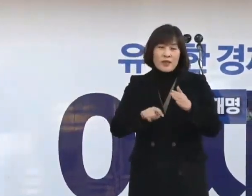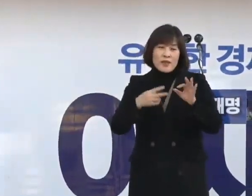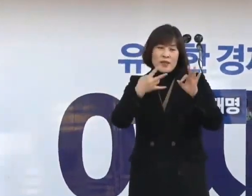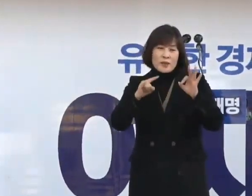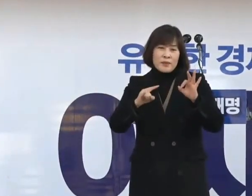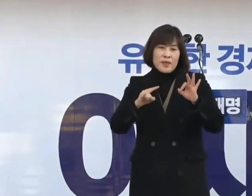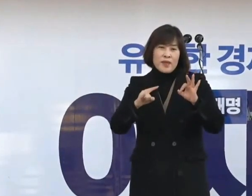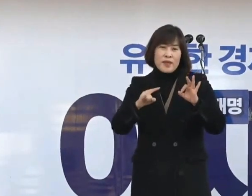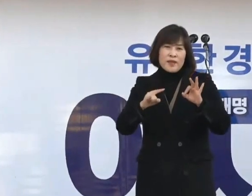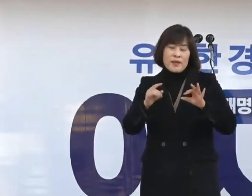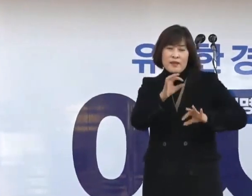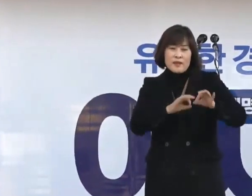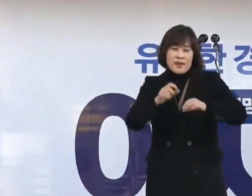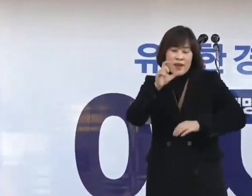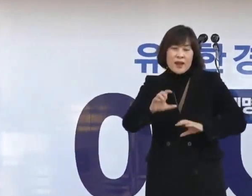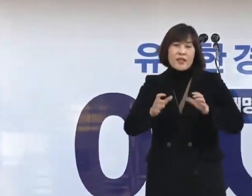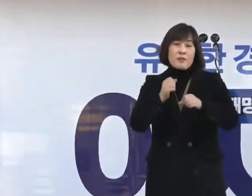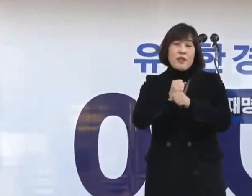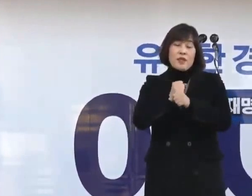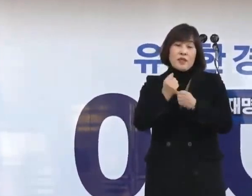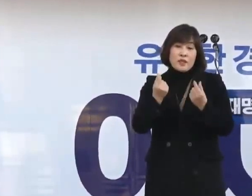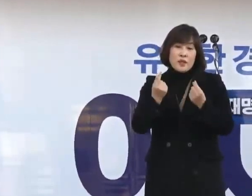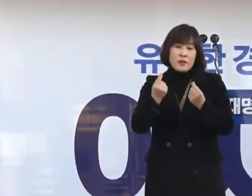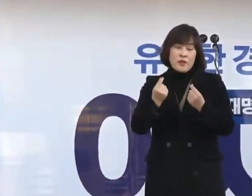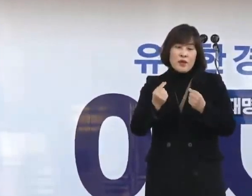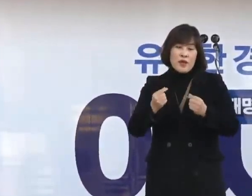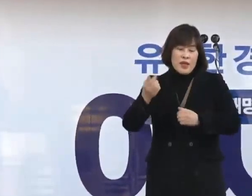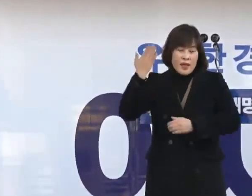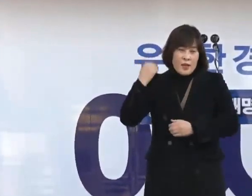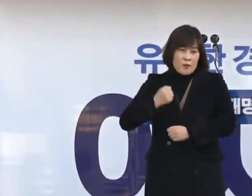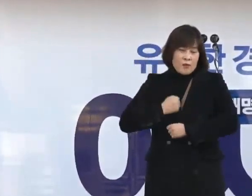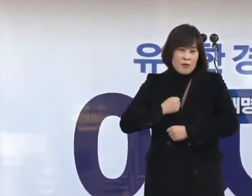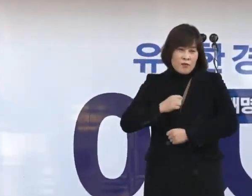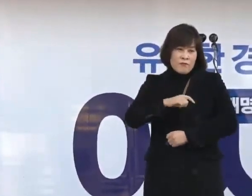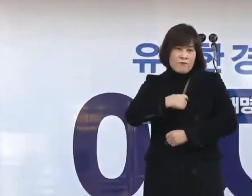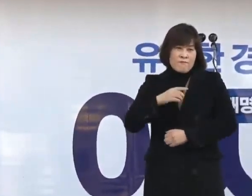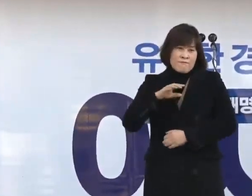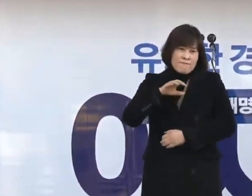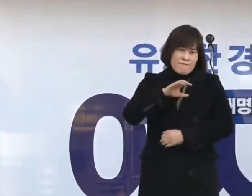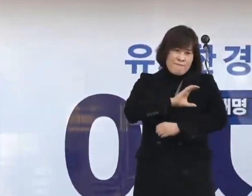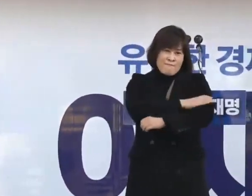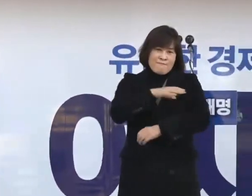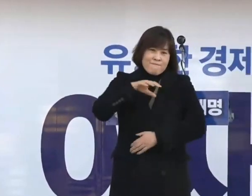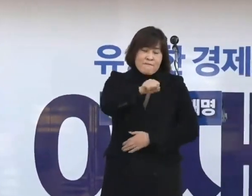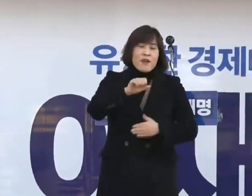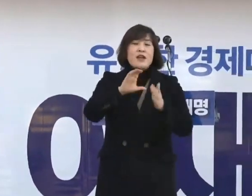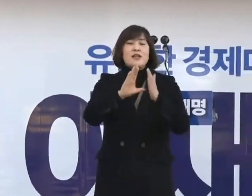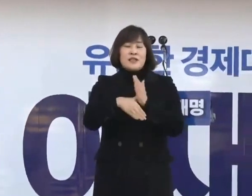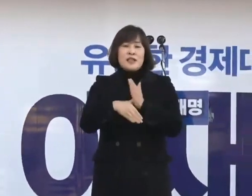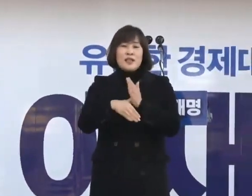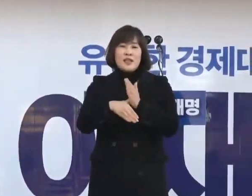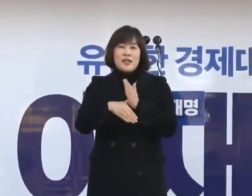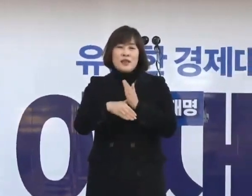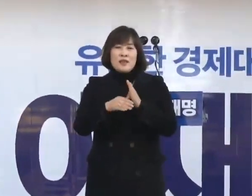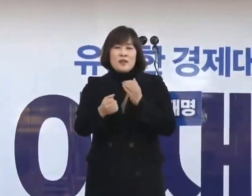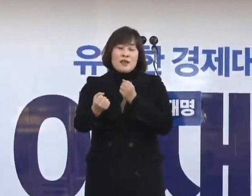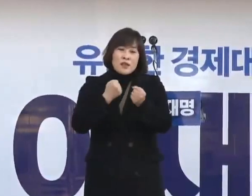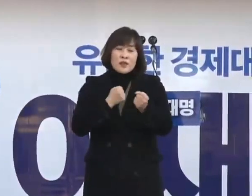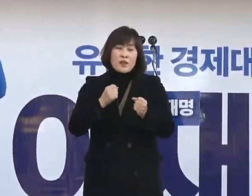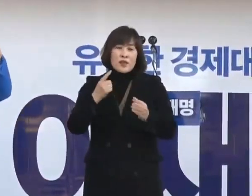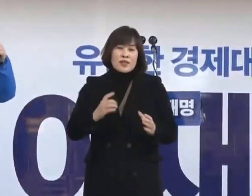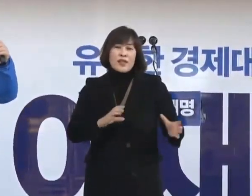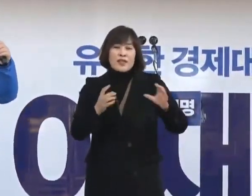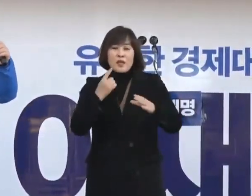만들어 왔던 것처럼 군사 독재의 그 서슬퍼런 압제를 뚫고 세계에 내놓을 민주주의